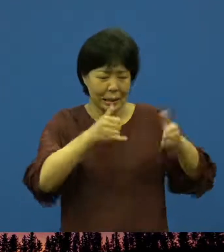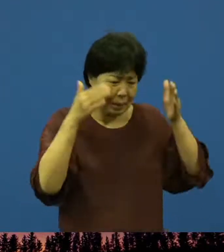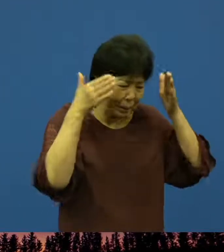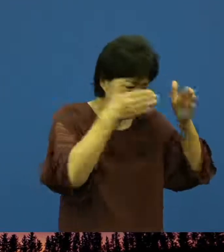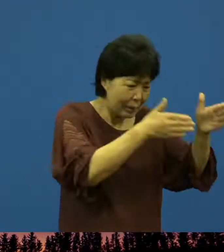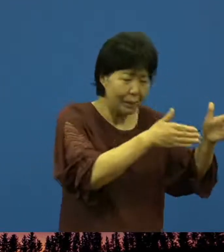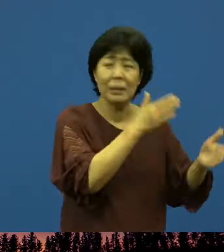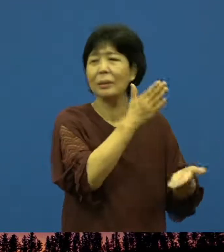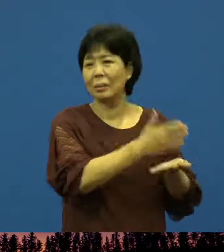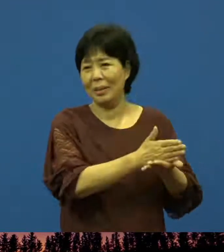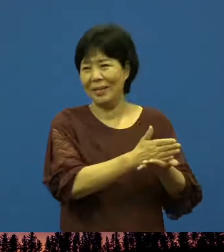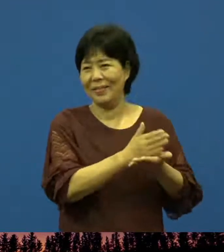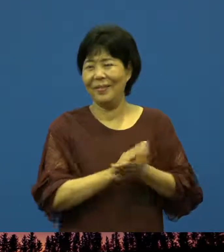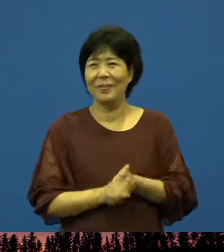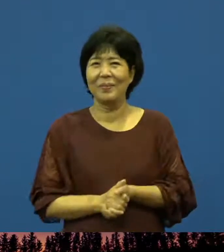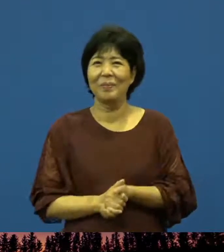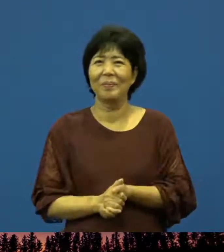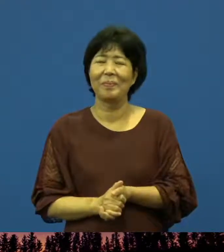수가 있어요.